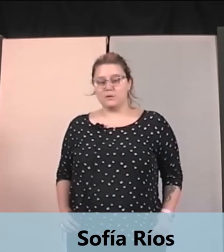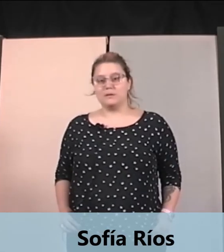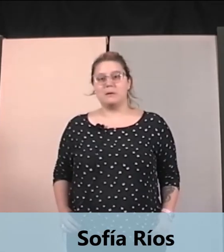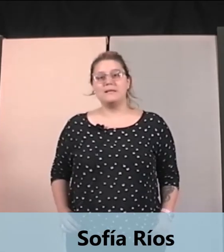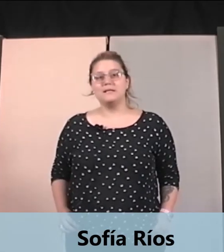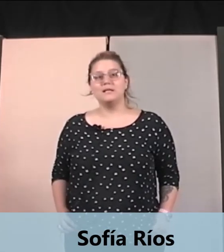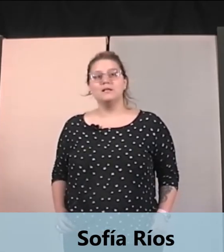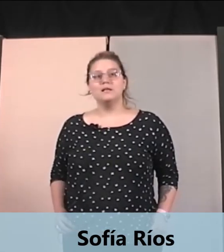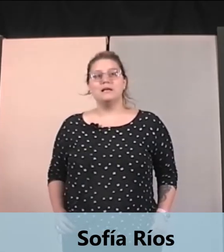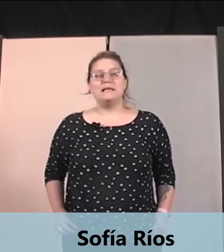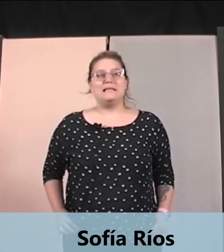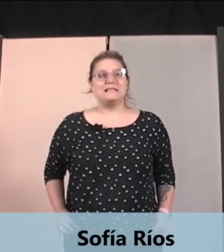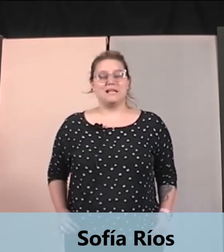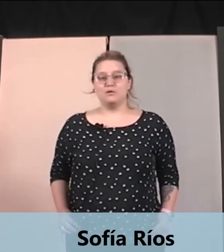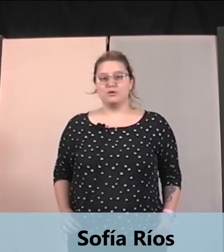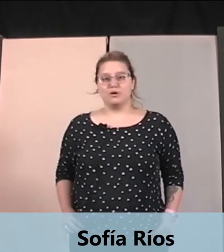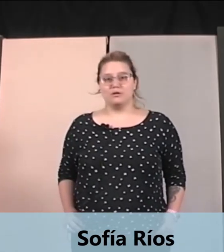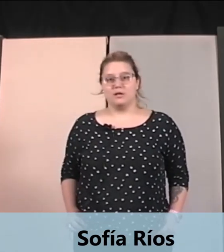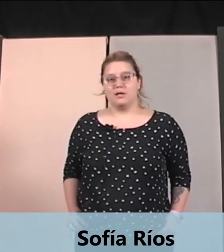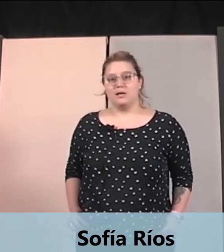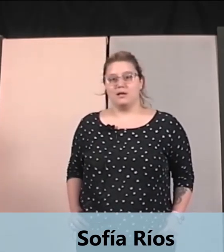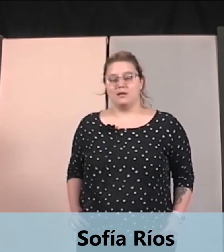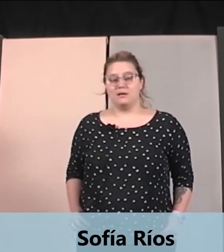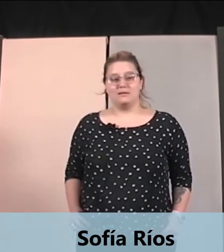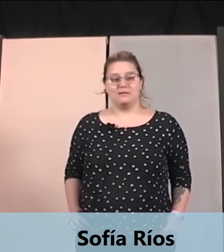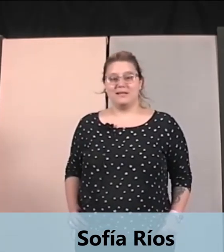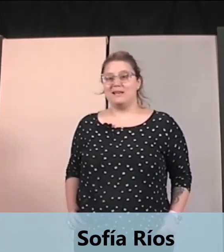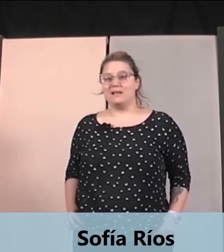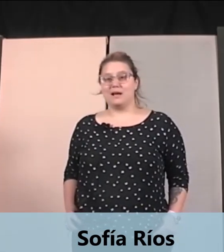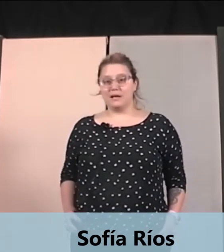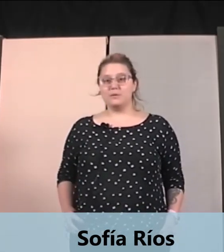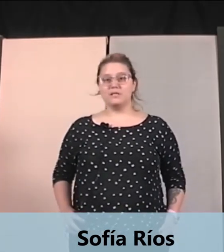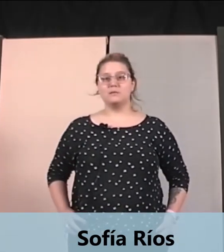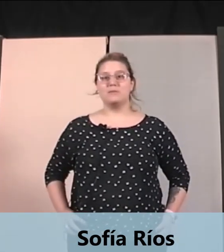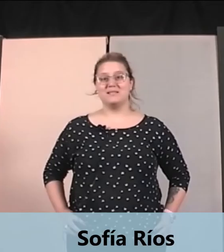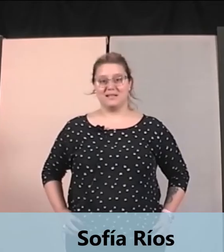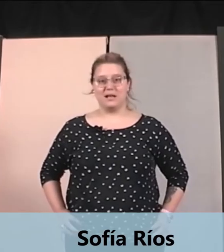últimamente Y es el uso del cannabis medicinal